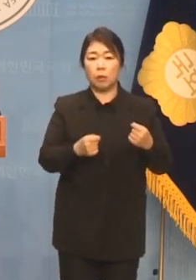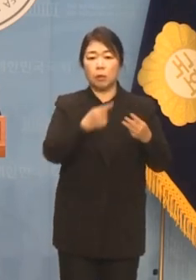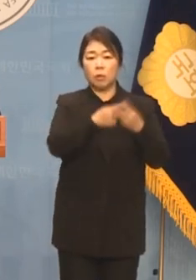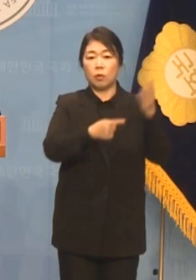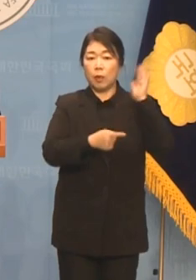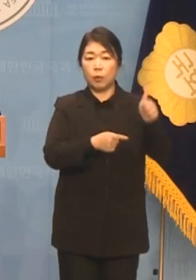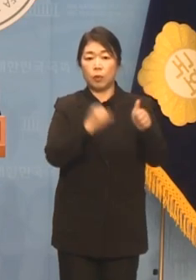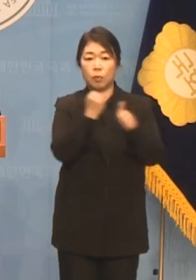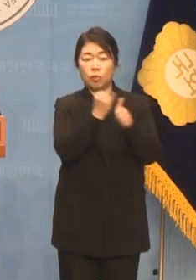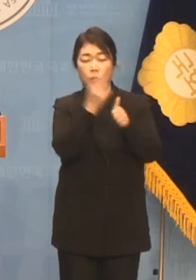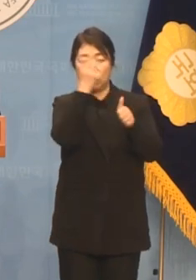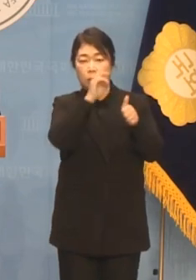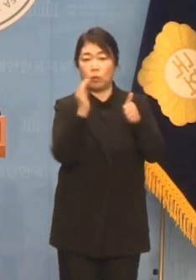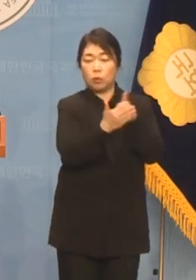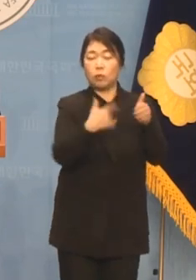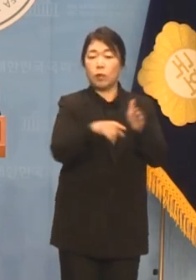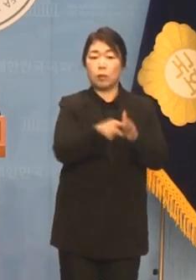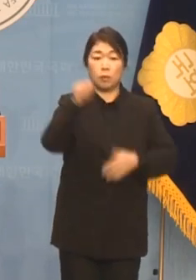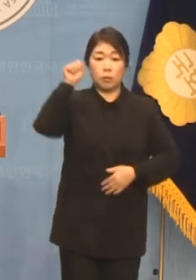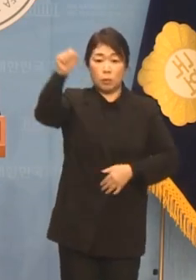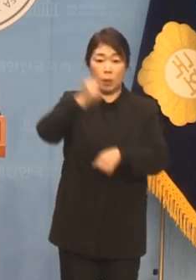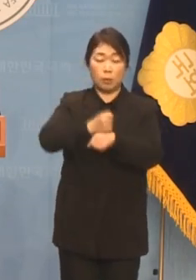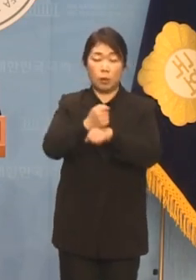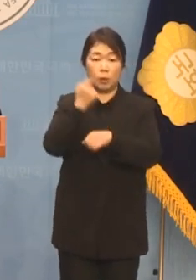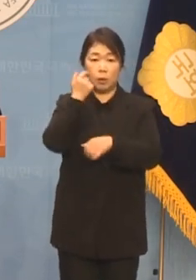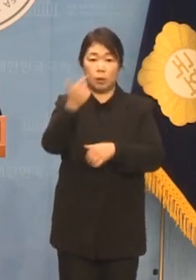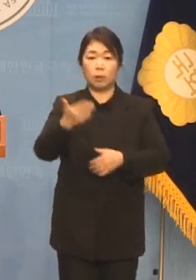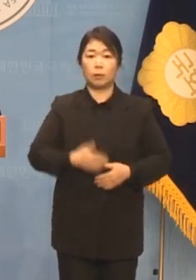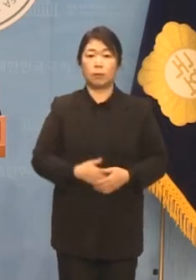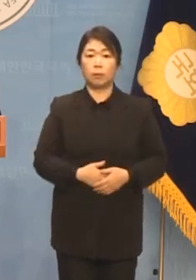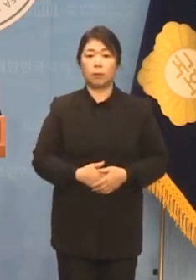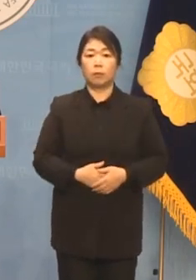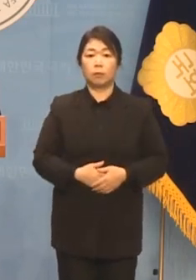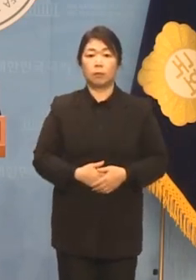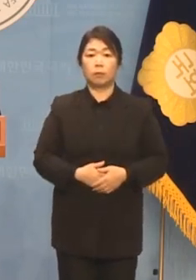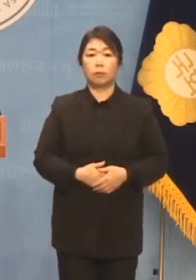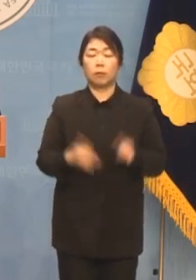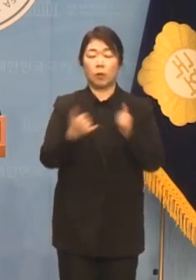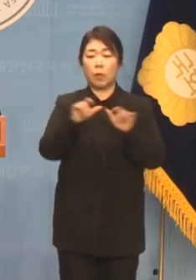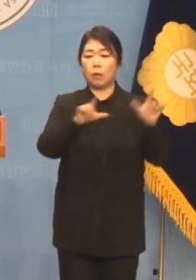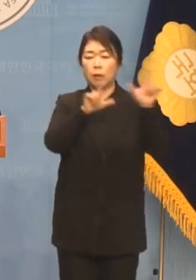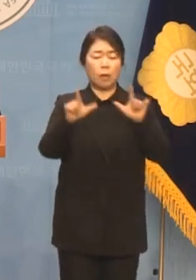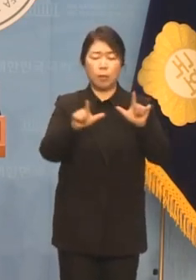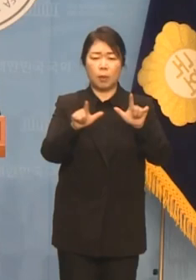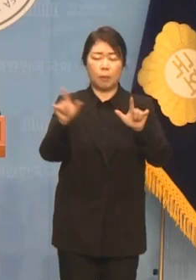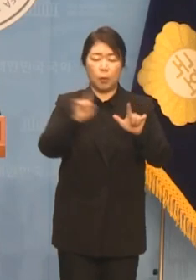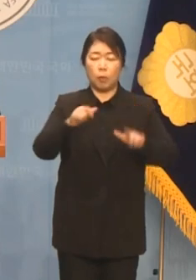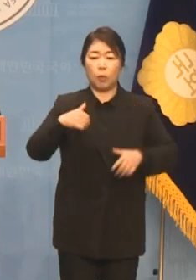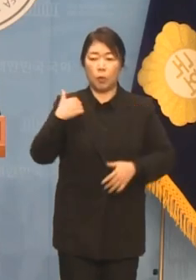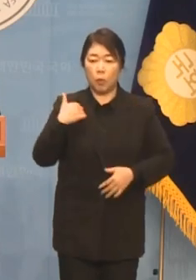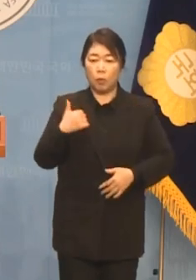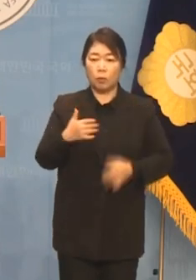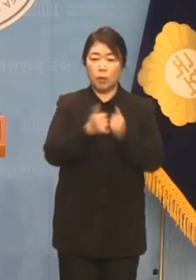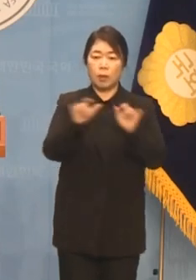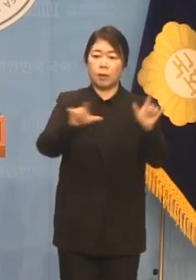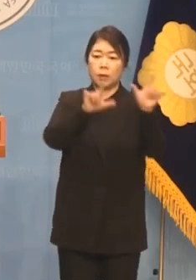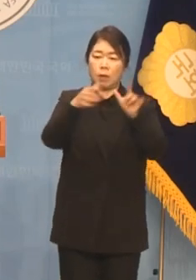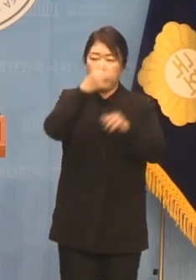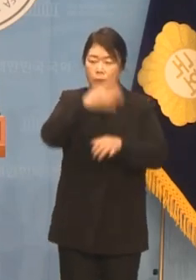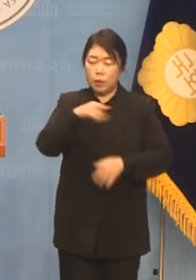지키기 위해 했습니까 민생의 생을 농거리